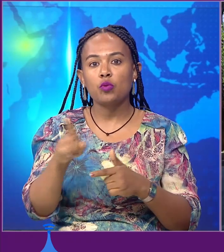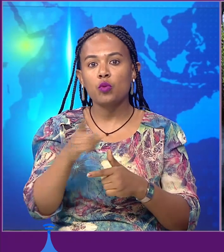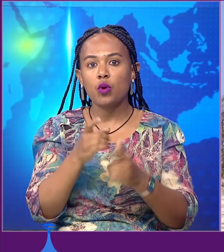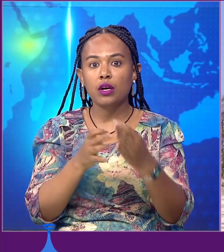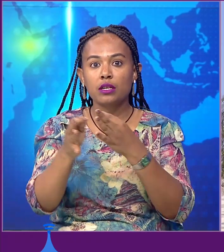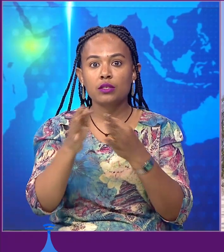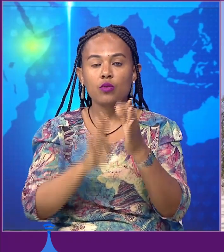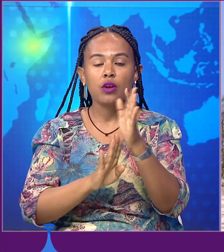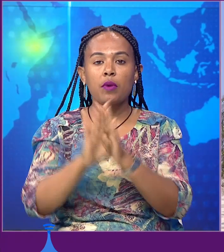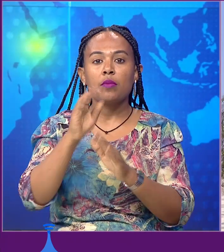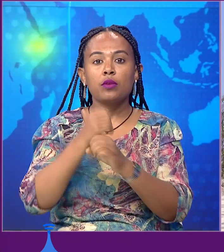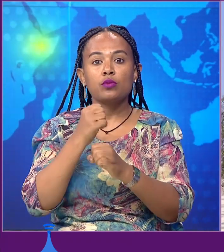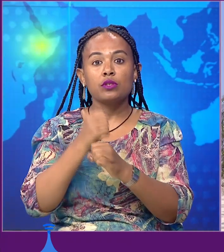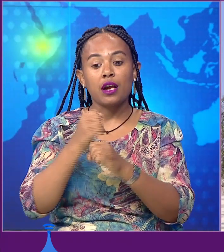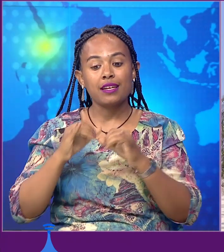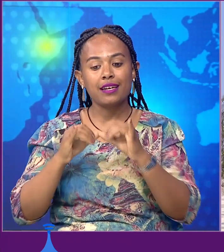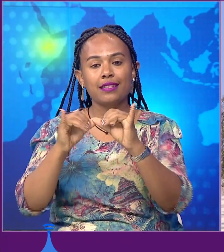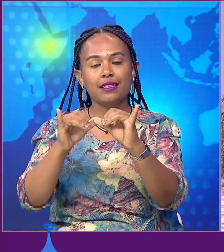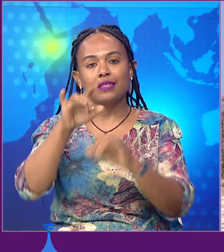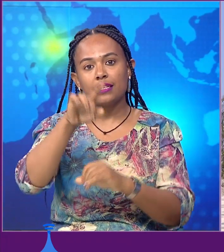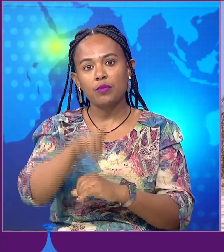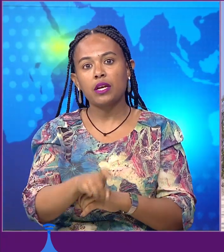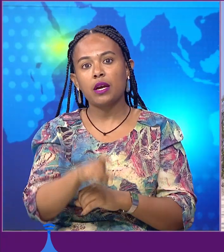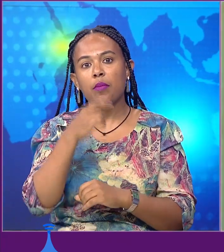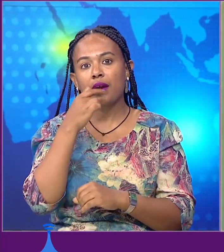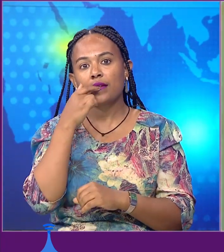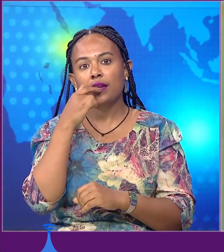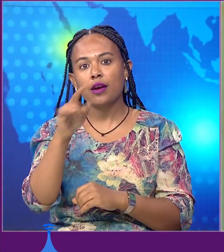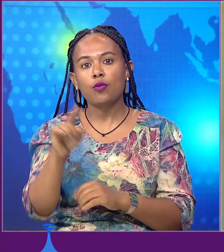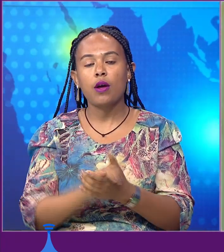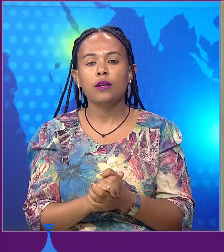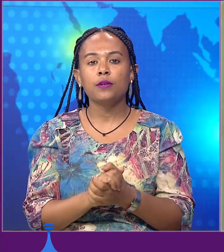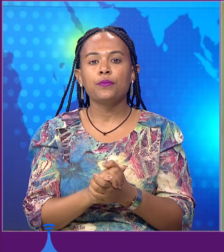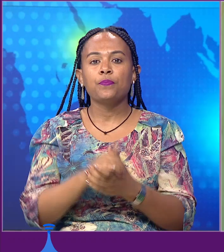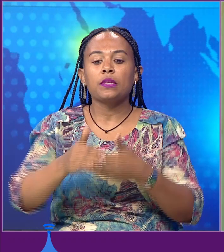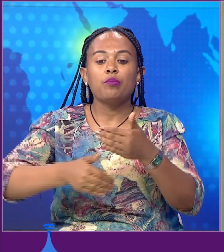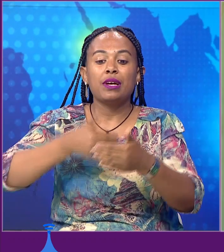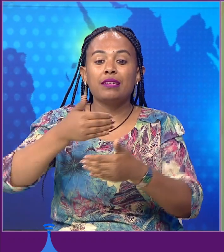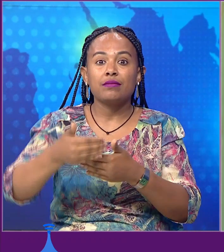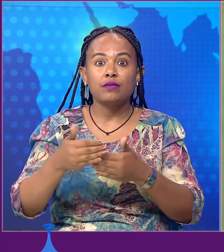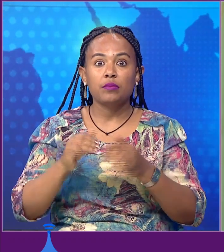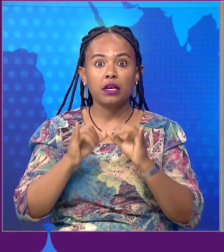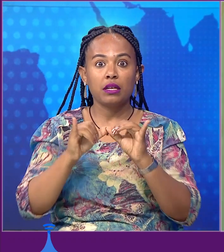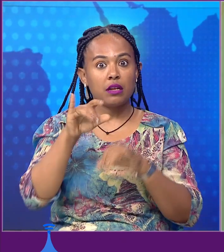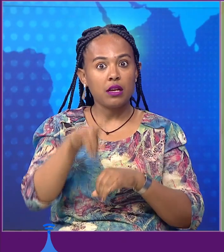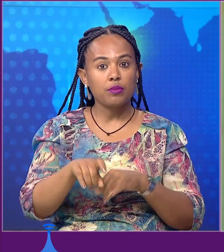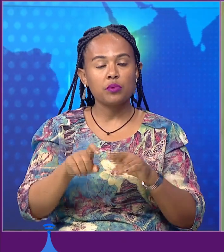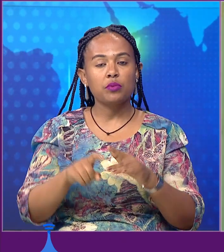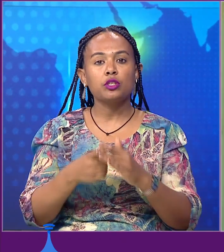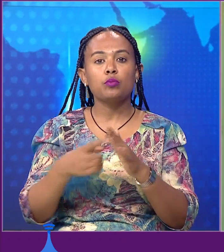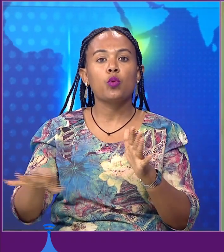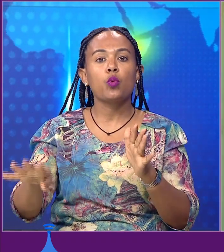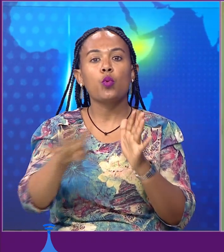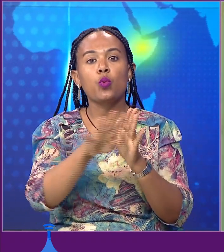ስራ ተጠናክሮ ሊቀጥል እንደሚገባም አስገንዝበዋል። በእጥፍ በድርብ መቀጠል አለበት። በተጀመሩ ወንዞችም